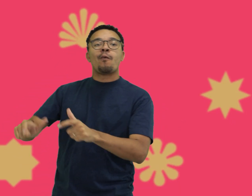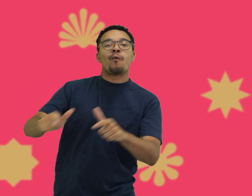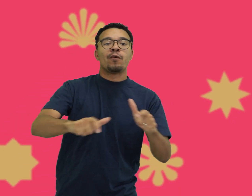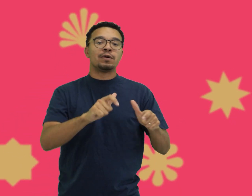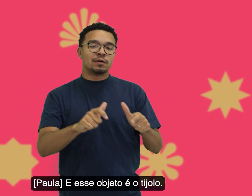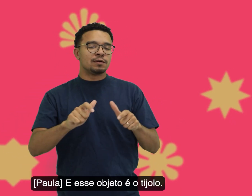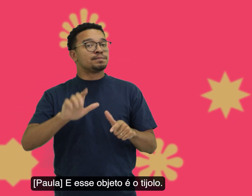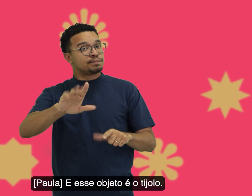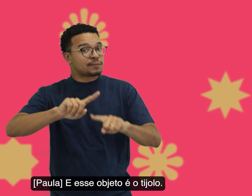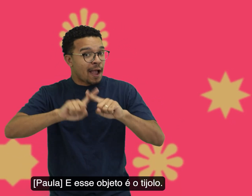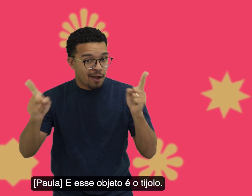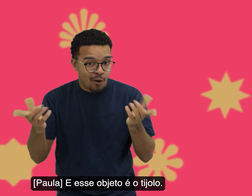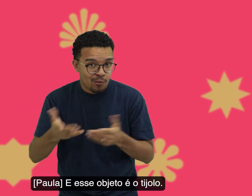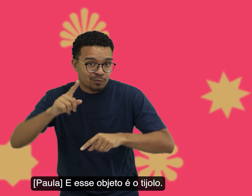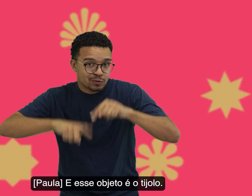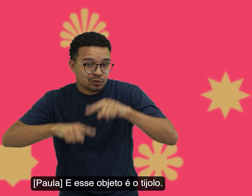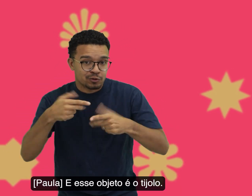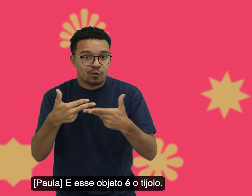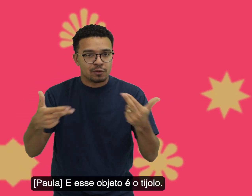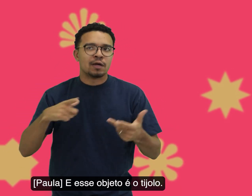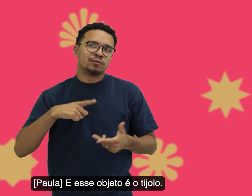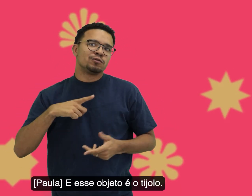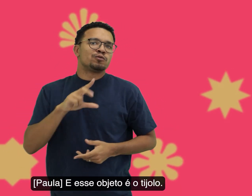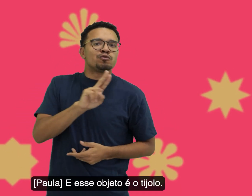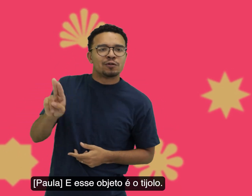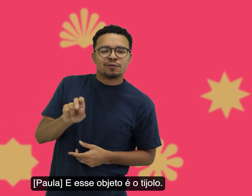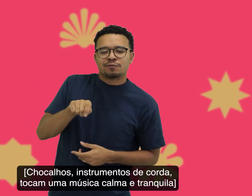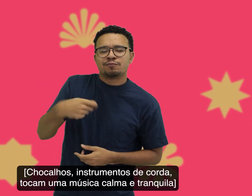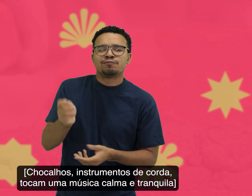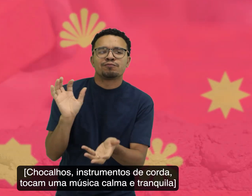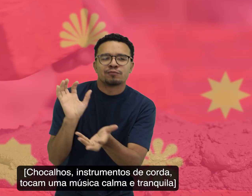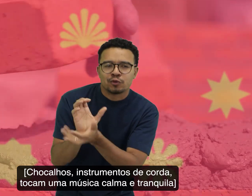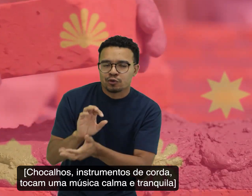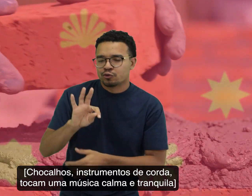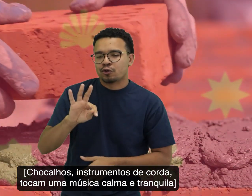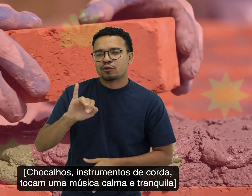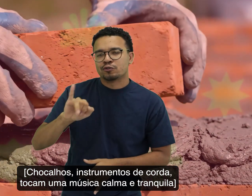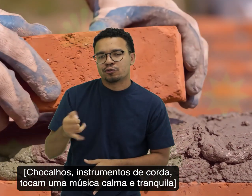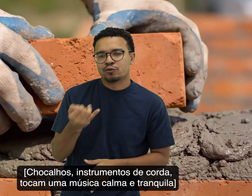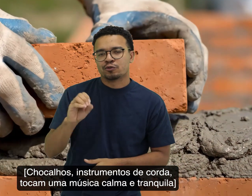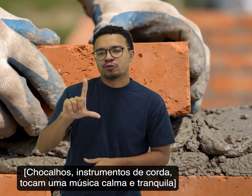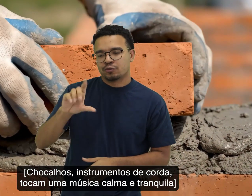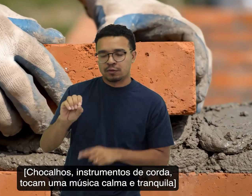lugar onde ele está. E esse objeto é o tijolo.